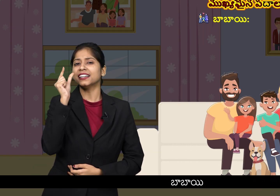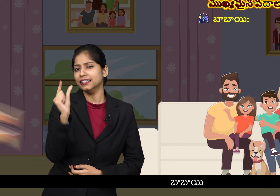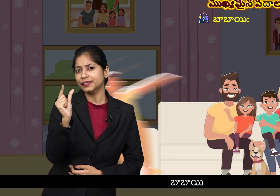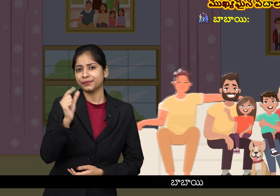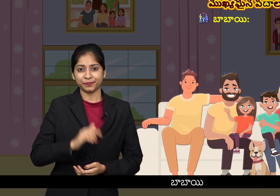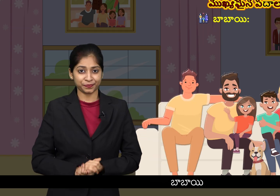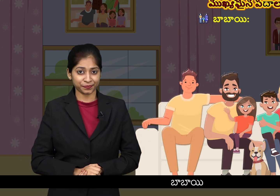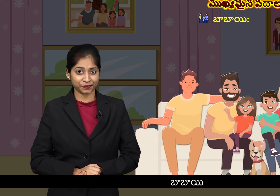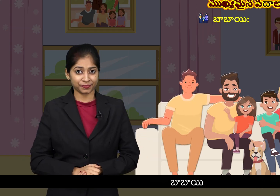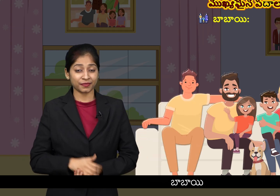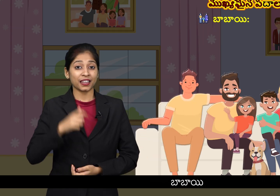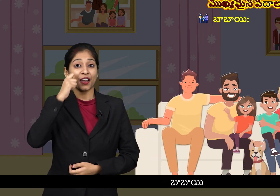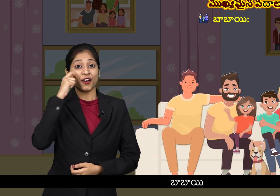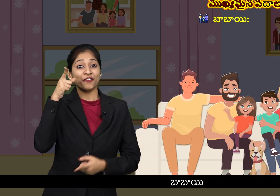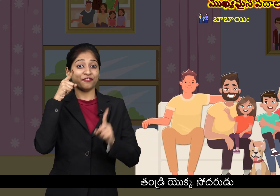బాబాయి